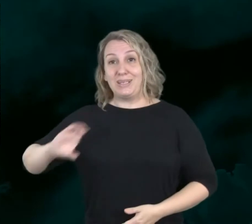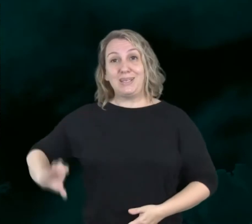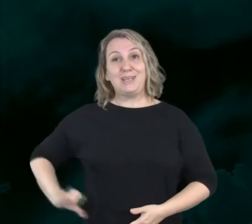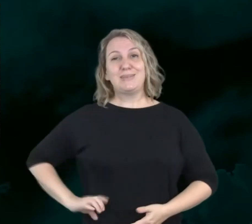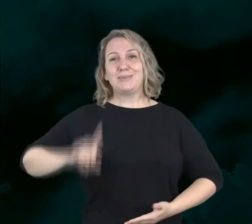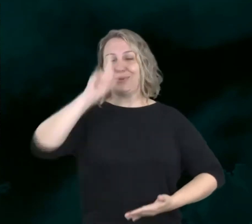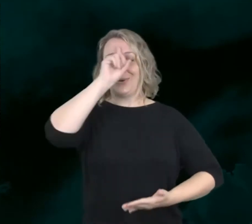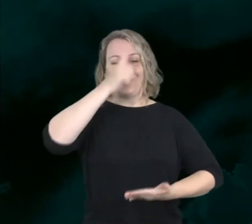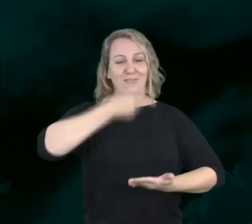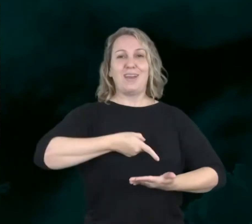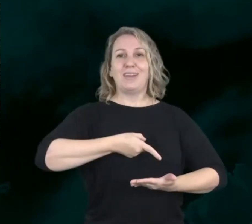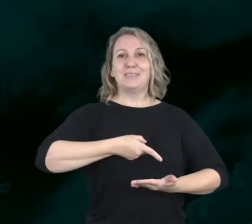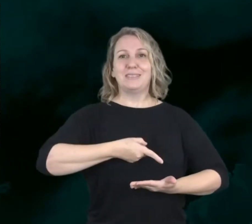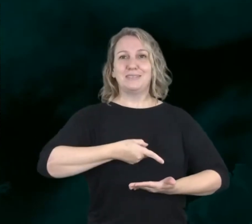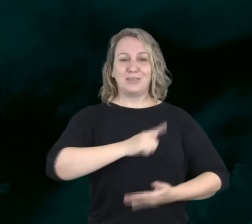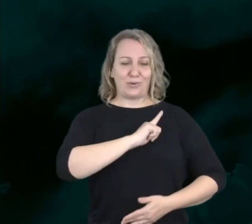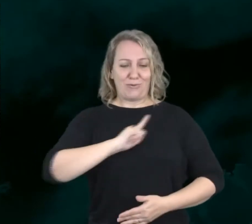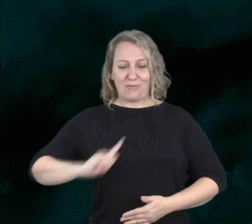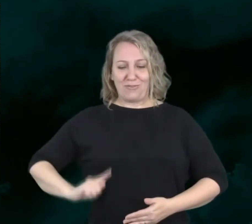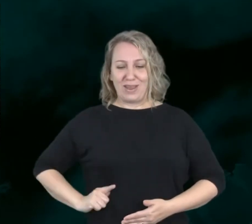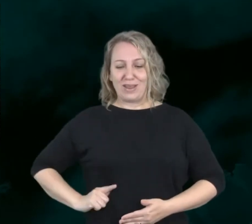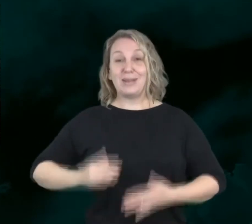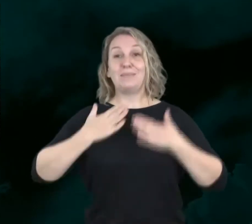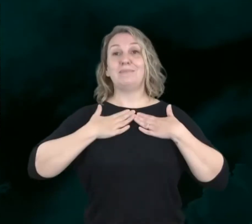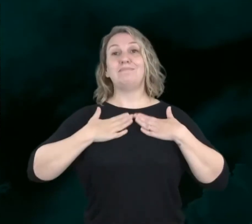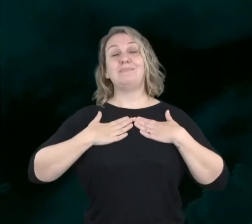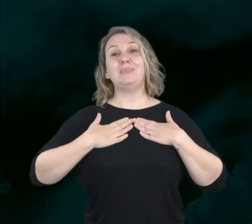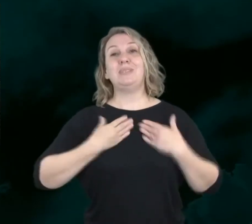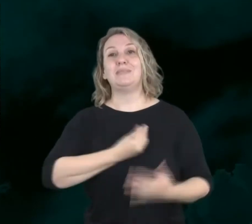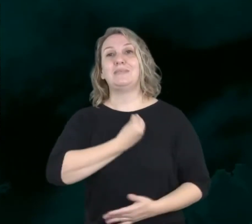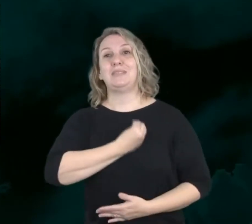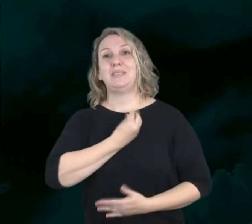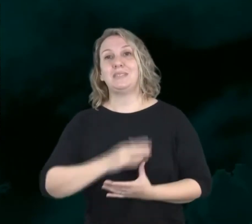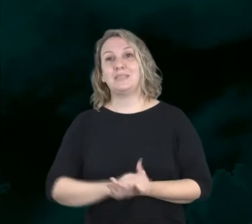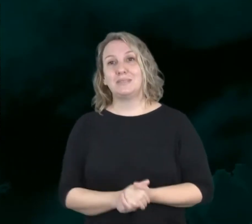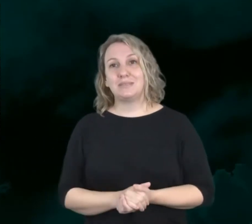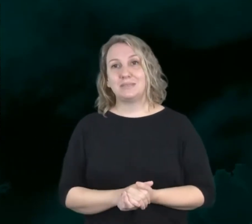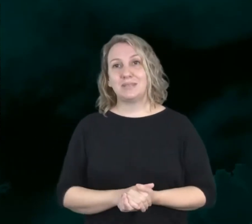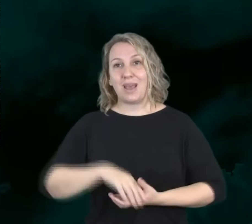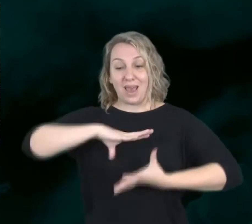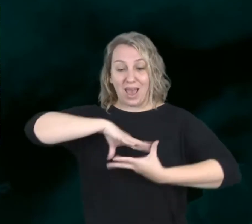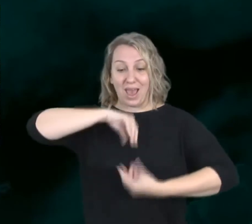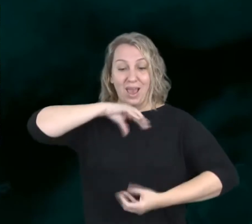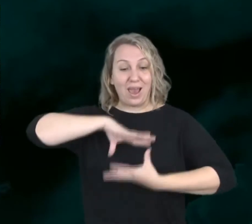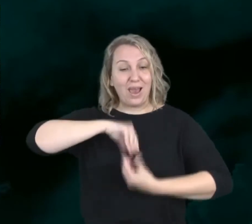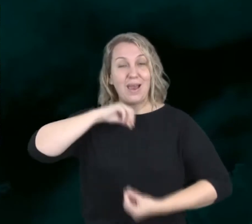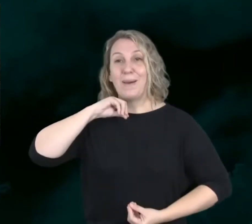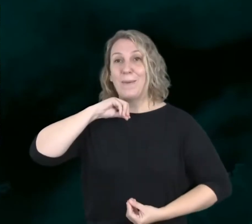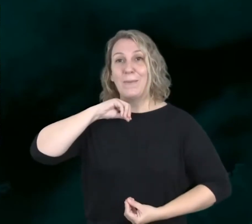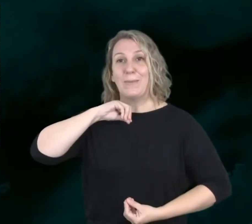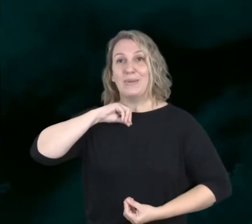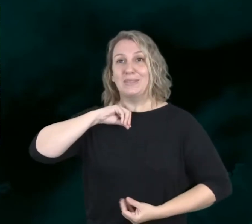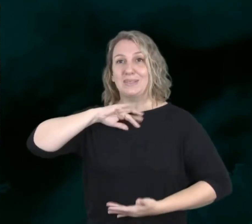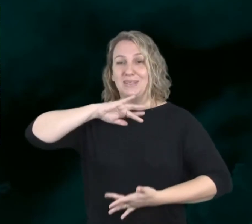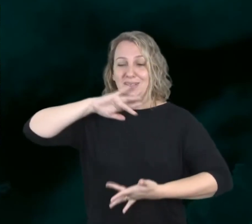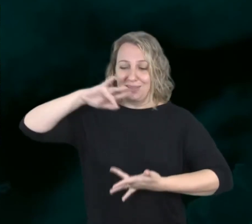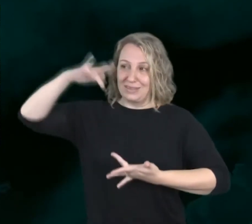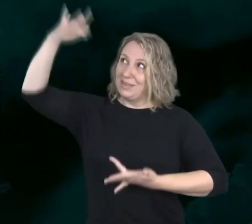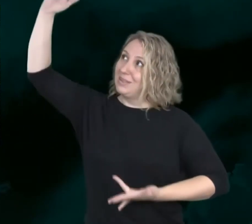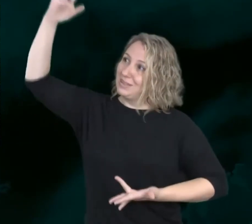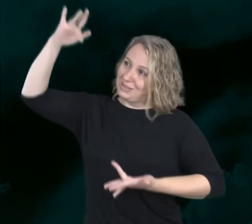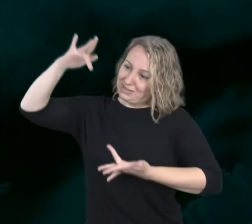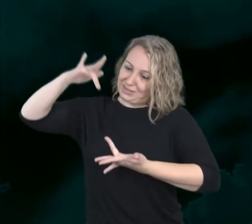vida de Deus, natureza de Deus, reconectando com Deus na sua alma, você vai crescendo espiritualmente. Então esses